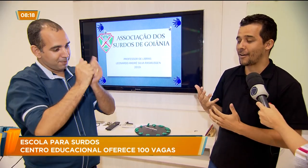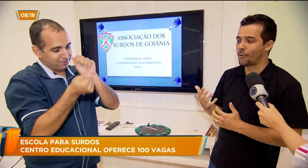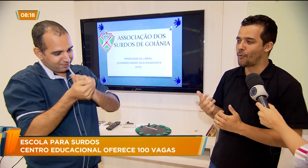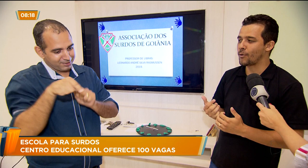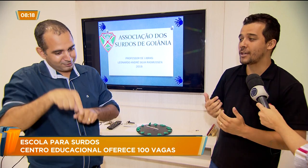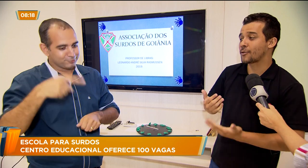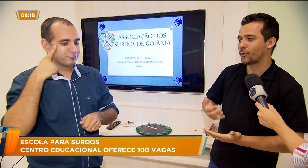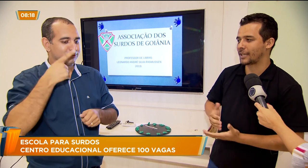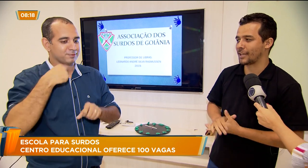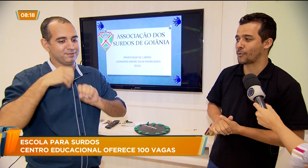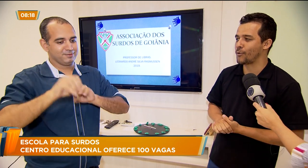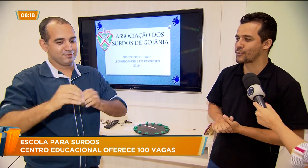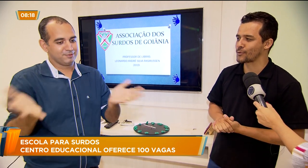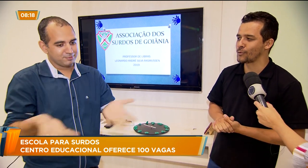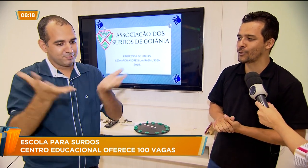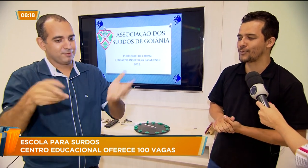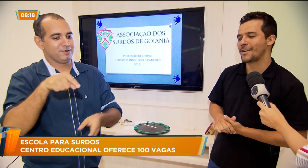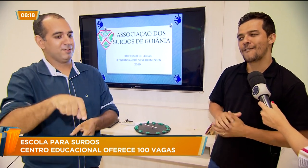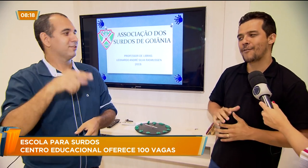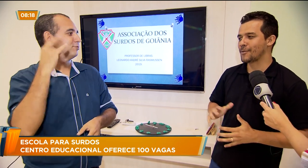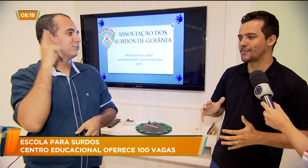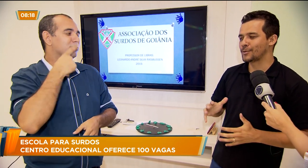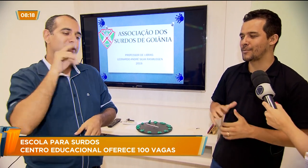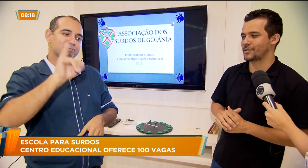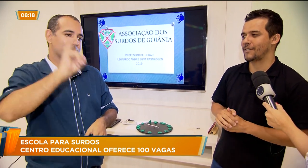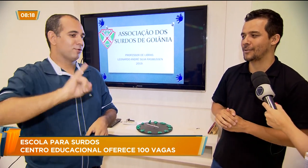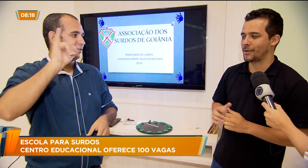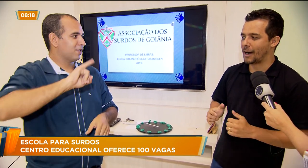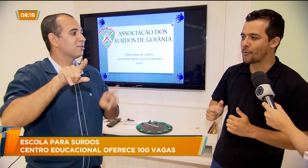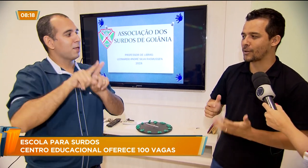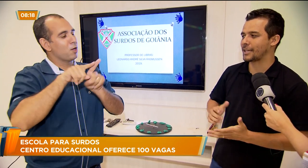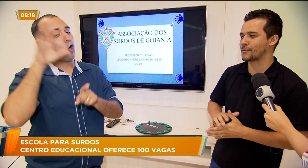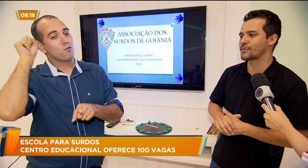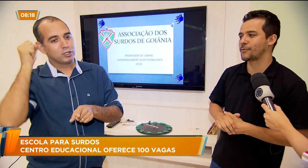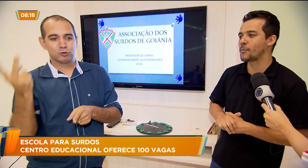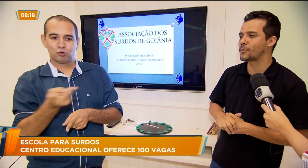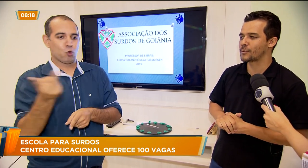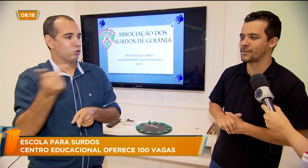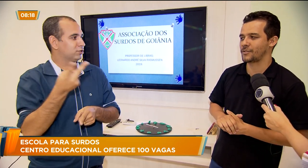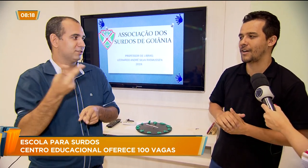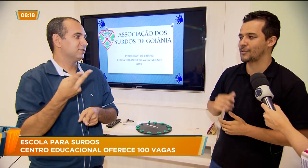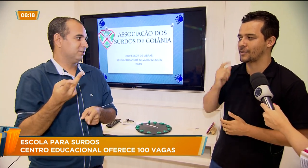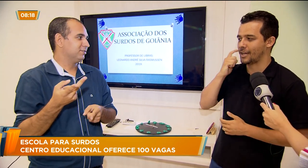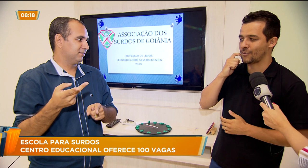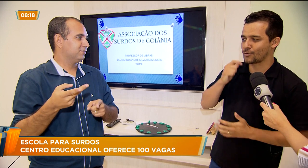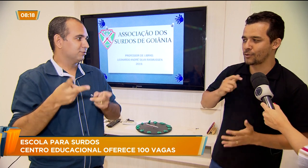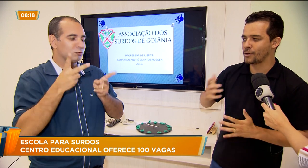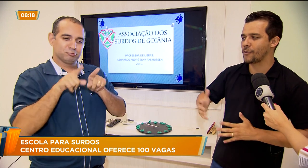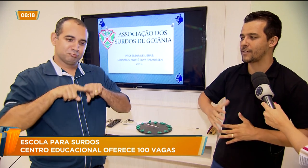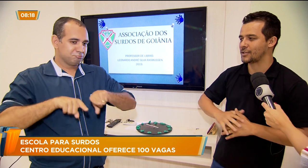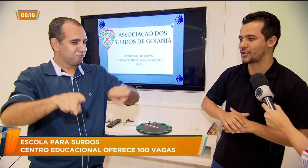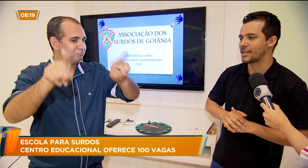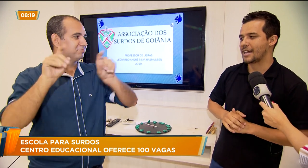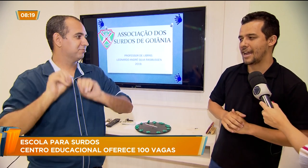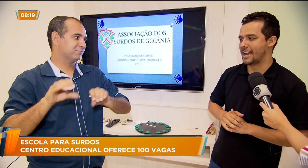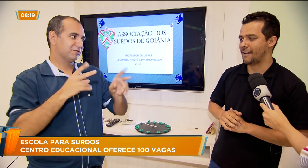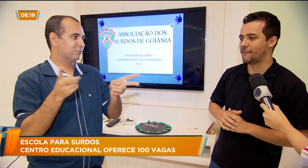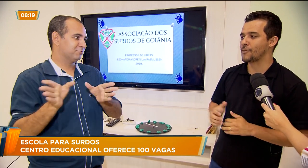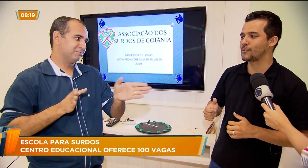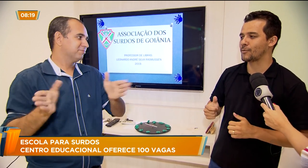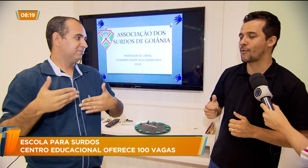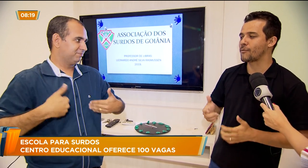e contato com outro surdo foi muito motivador. O contato com outro surdo foi muito motivador, Surdo e ouvinte.